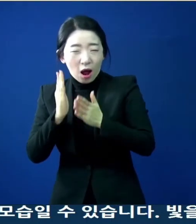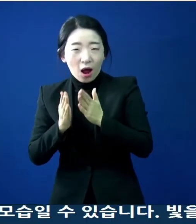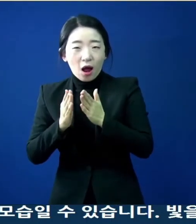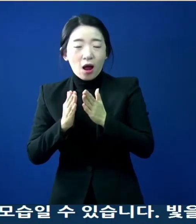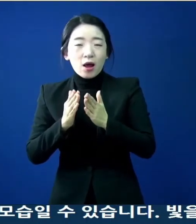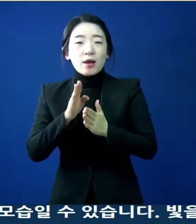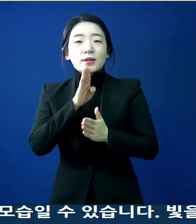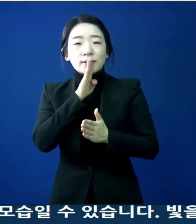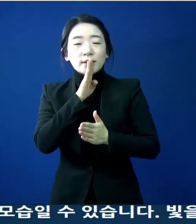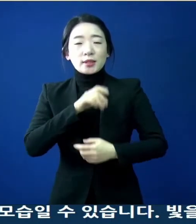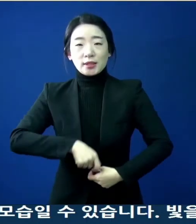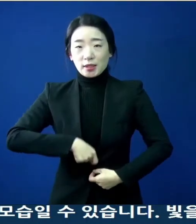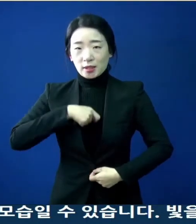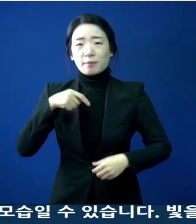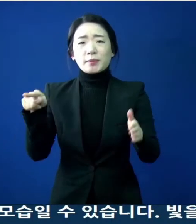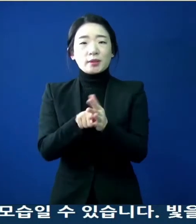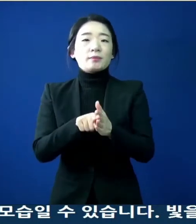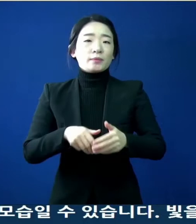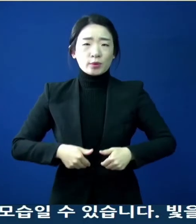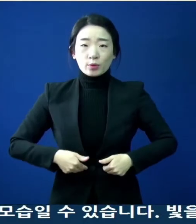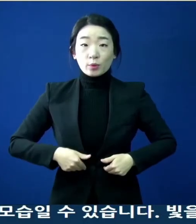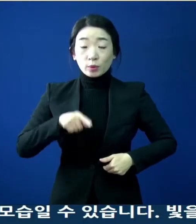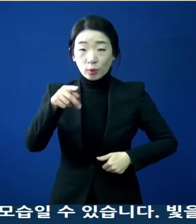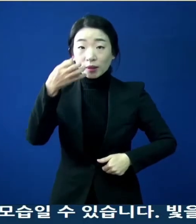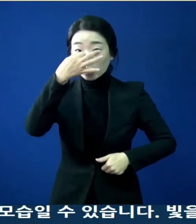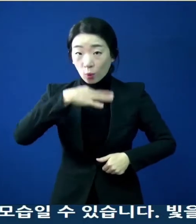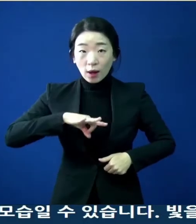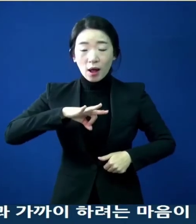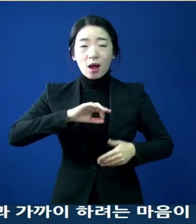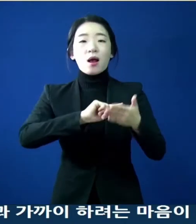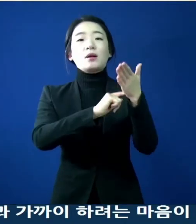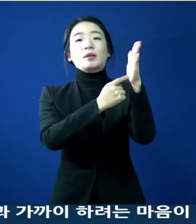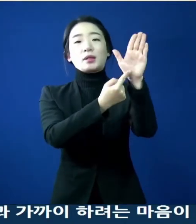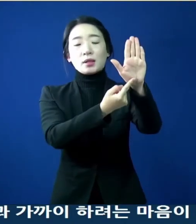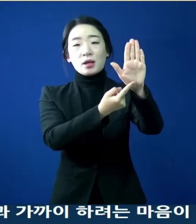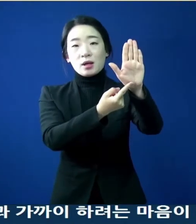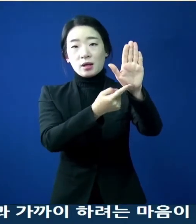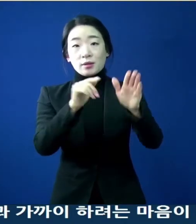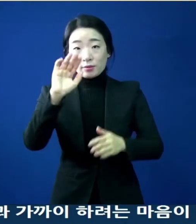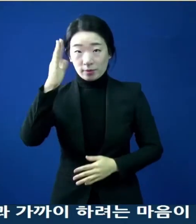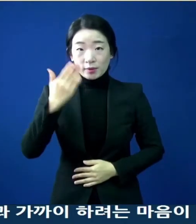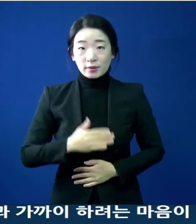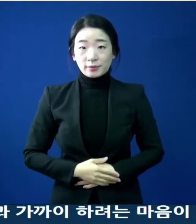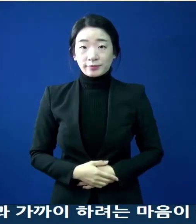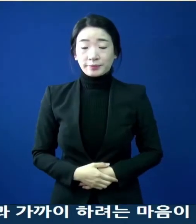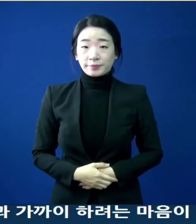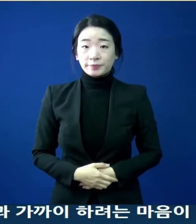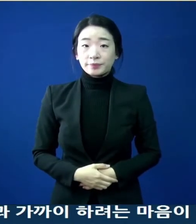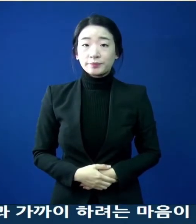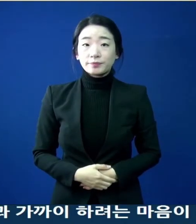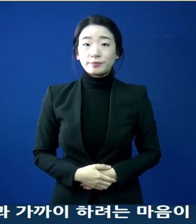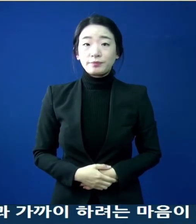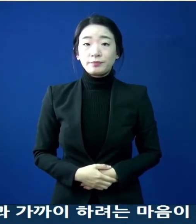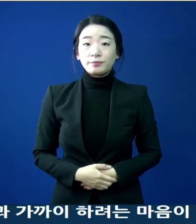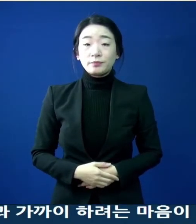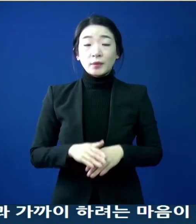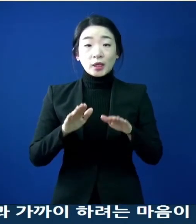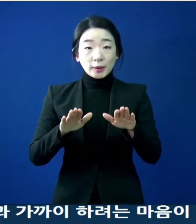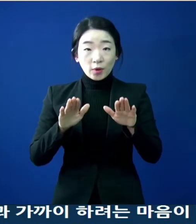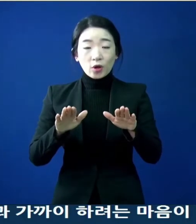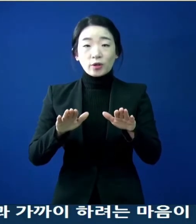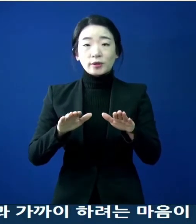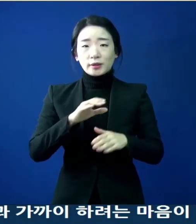있어야 예수님을 영접한 효과가 우리 삶에 나타나는 삶이라고 볼 수 있겠습니다. 이번 대강절